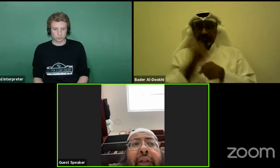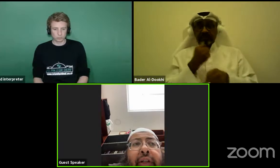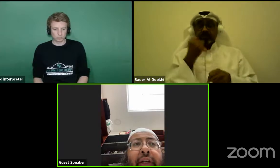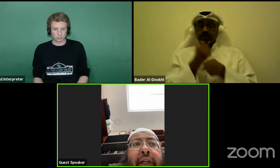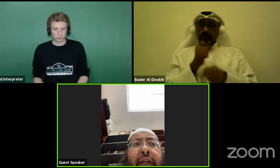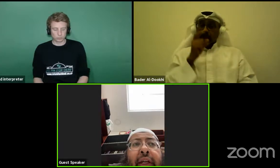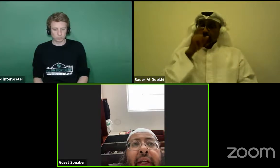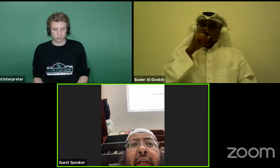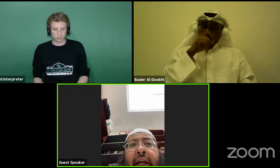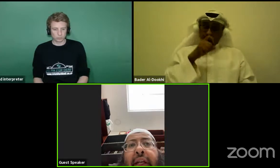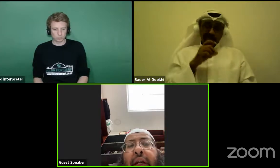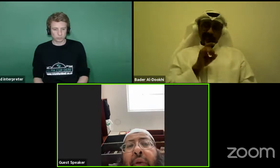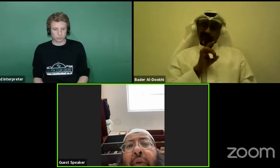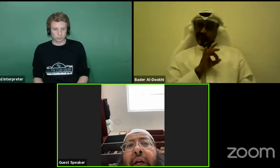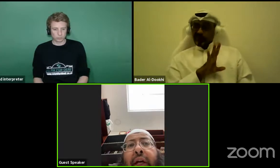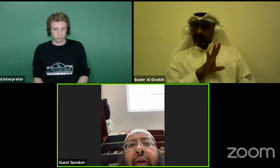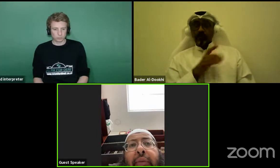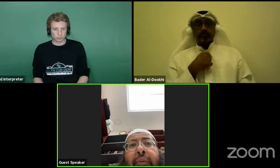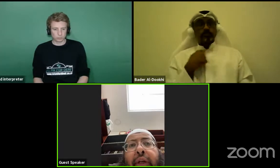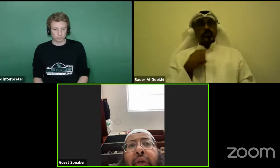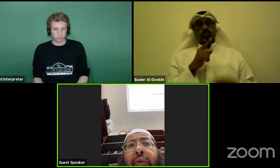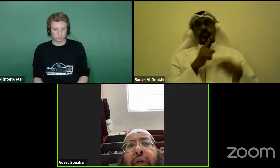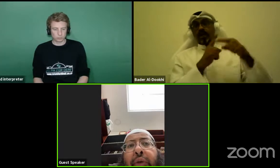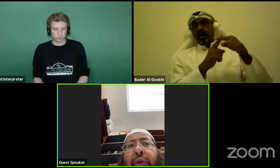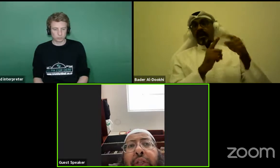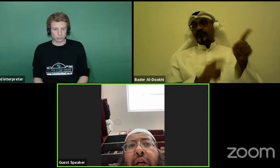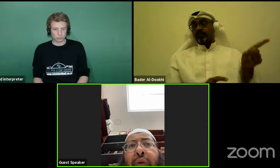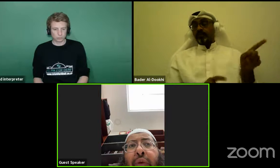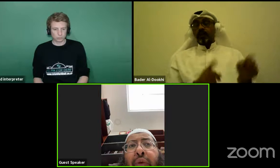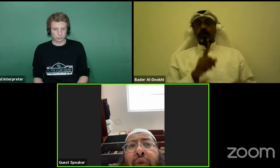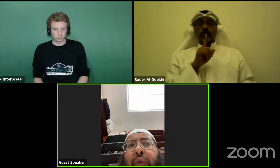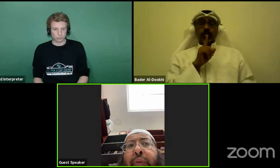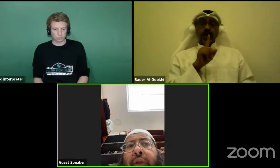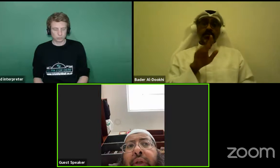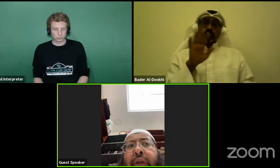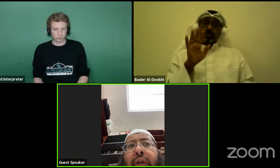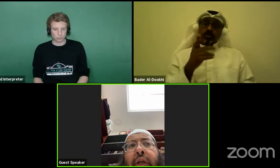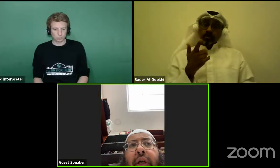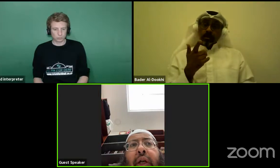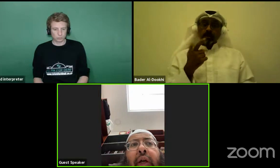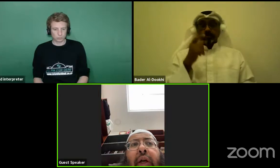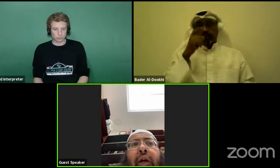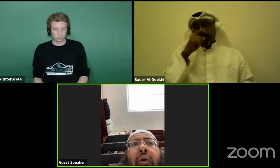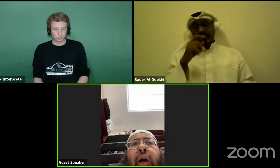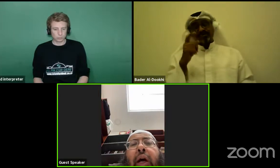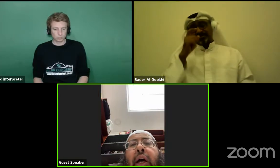كفر إلا أن يكون ممن يمكن جهله الوجوب.